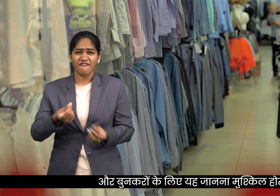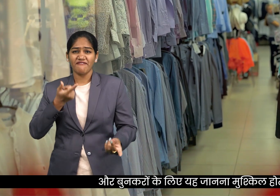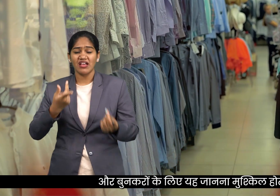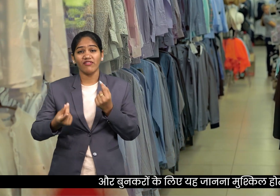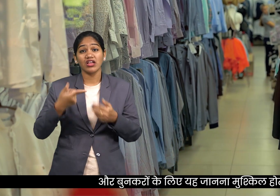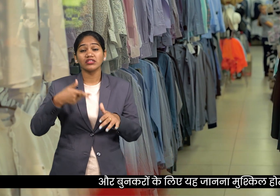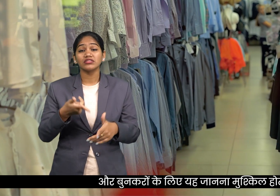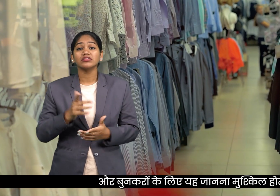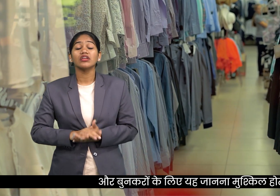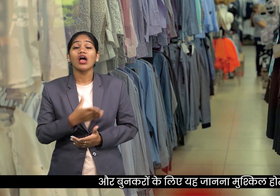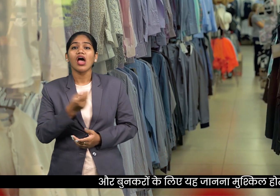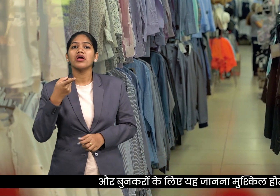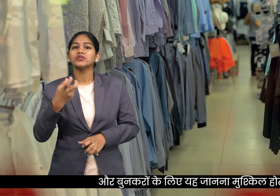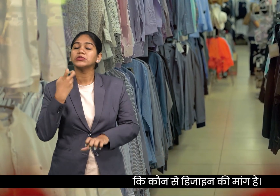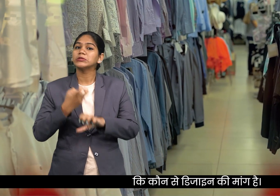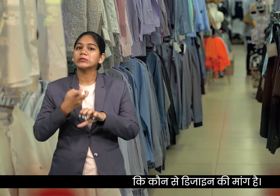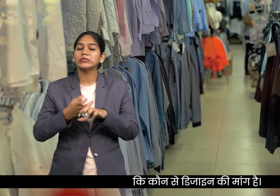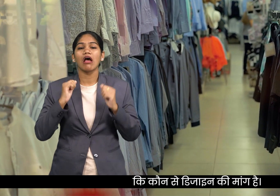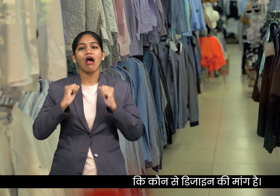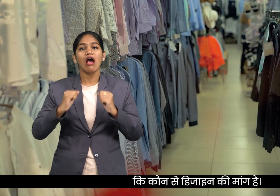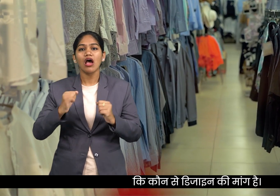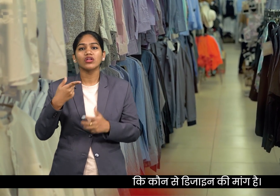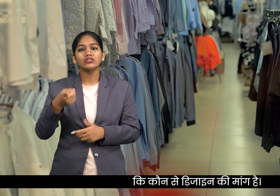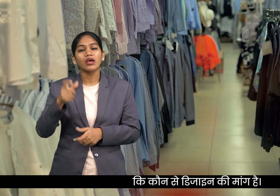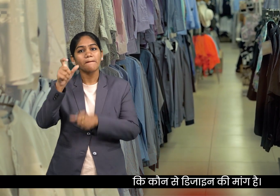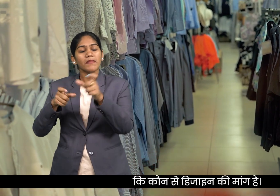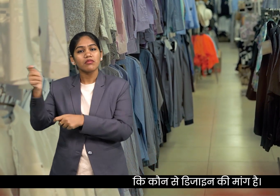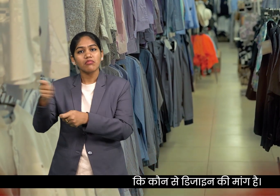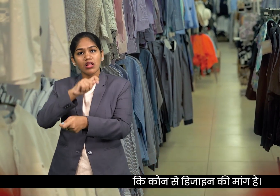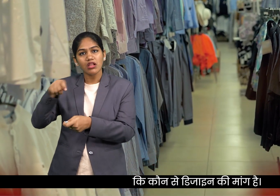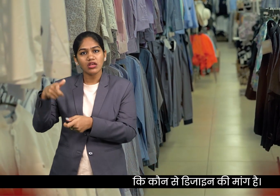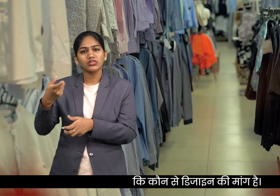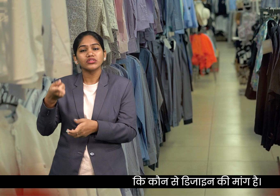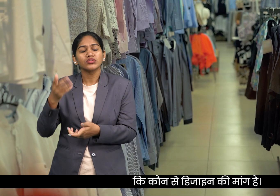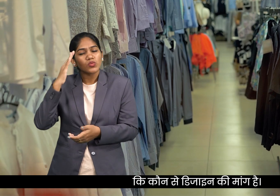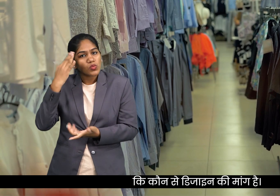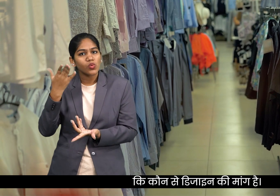के लिए यह जानना मुश्किल होता है कि कौन सी डिज़ाइन की मांग है।